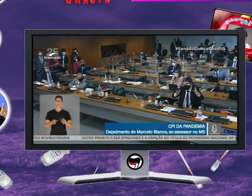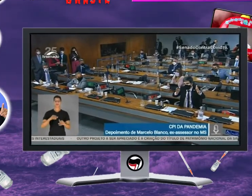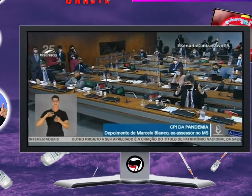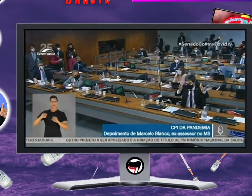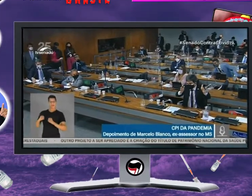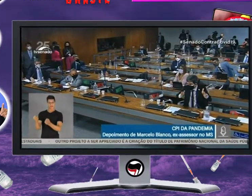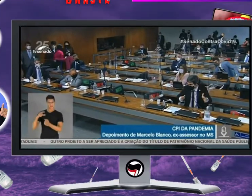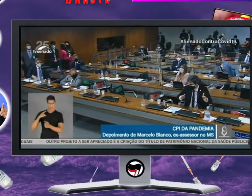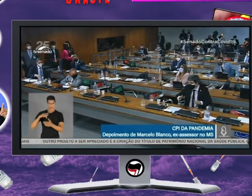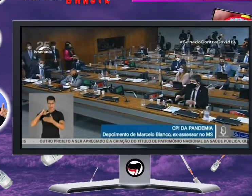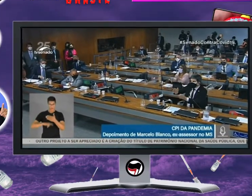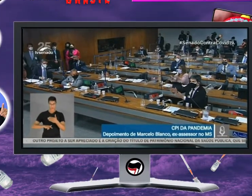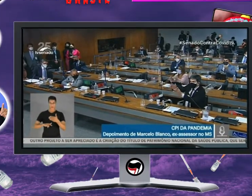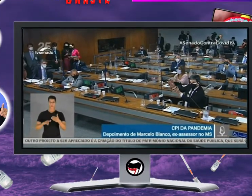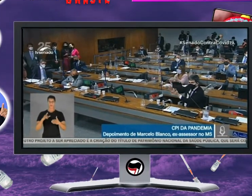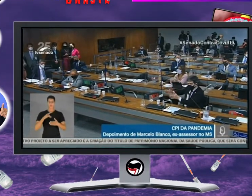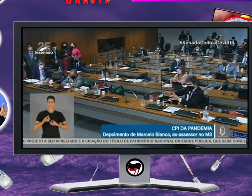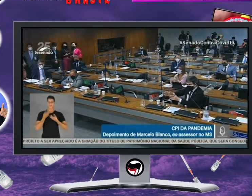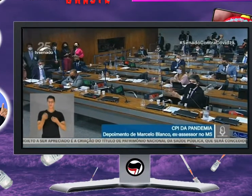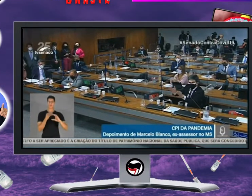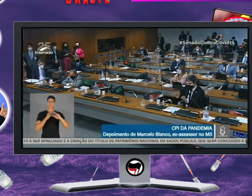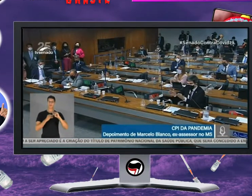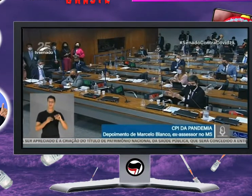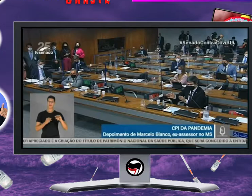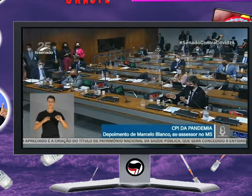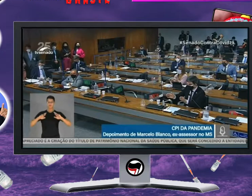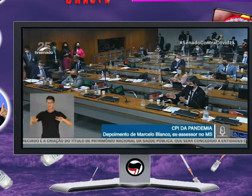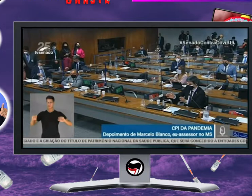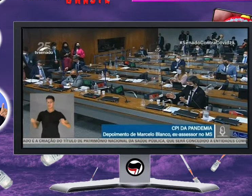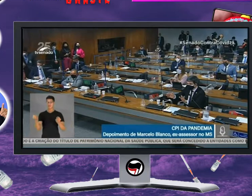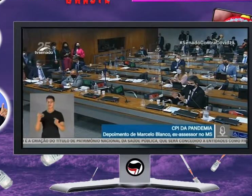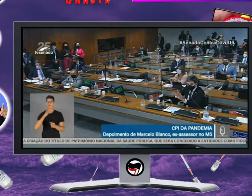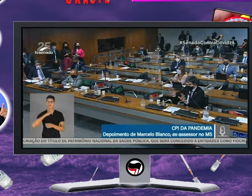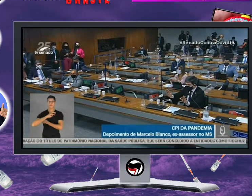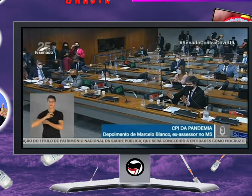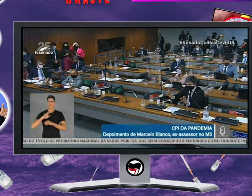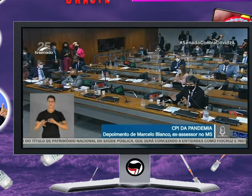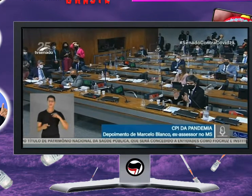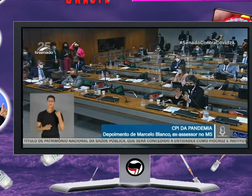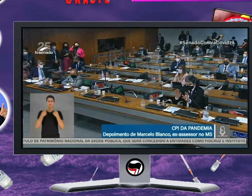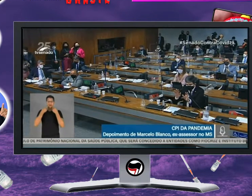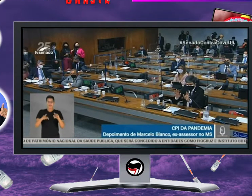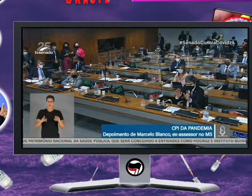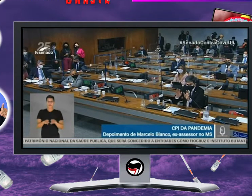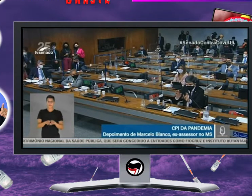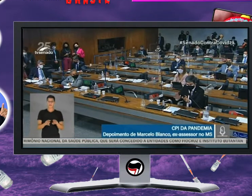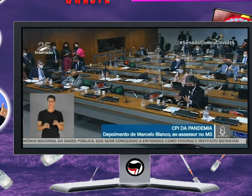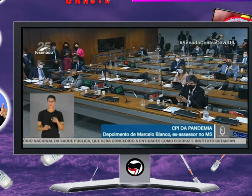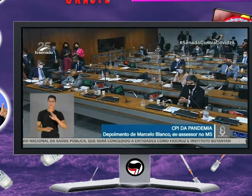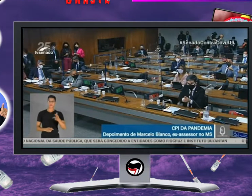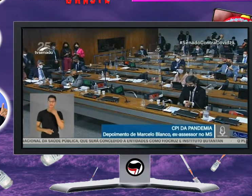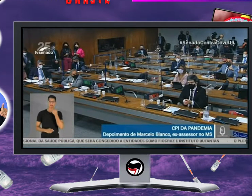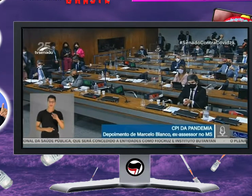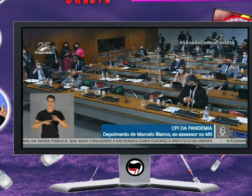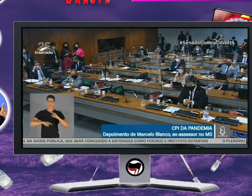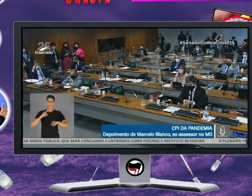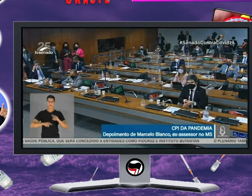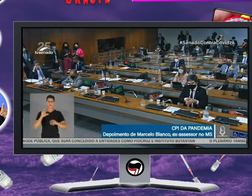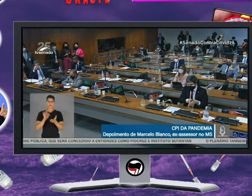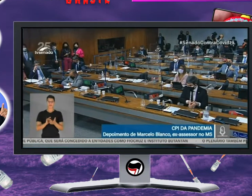tem os seus documentos. Exato. E tem as informações da CPI, que são diferentes da defesa. Isso. Não é isso que está sendo questionado. E também não está sendo questionado o material que, obviamente, assiste a